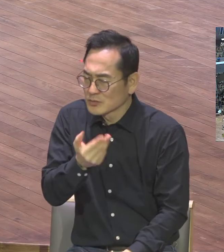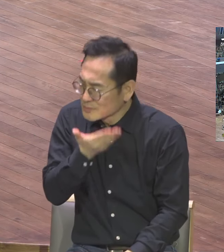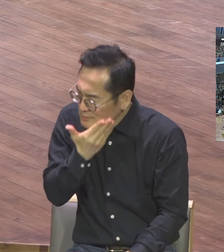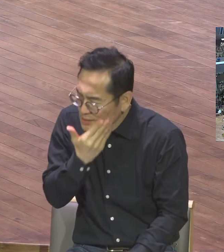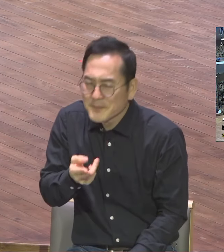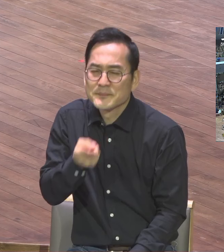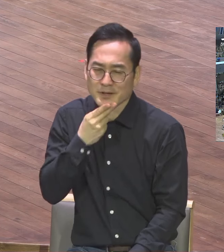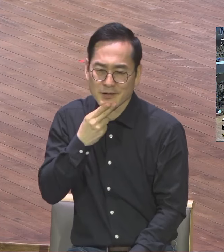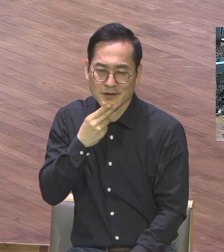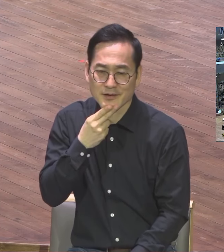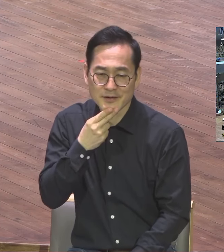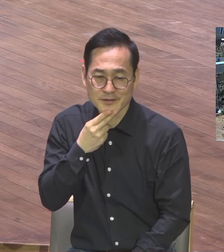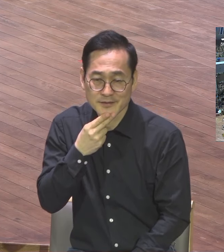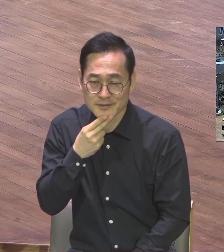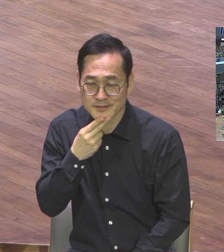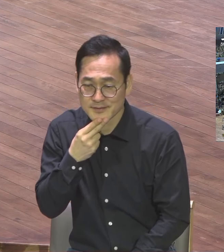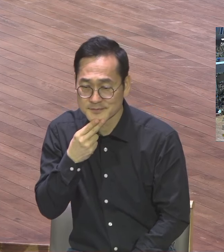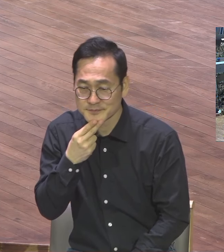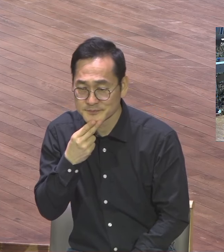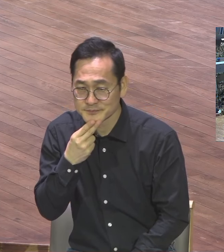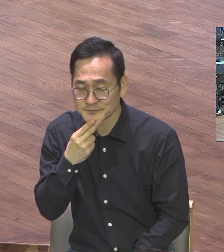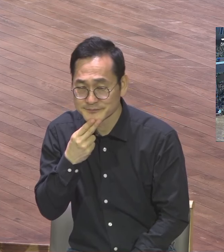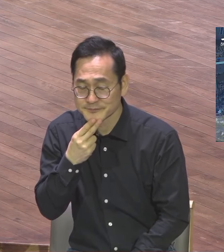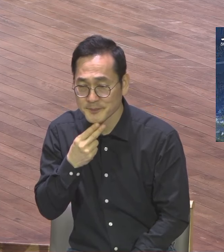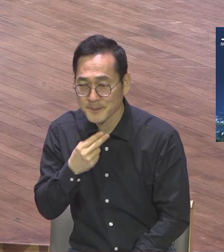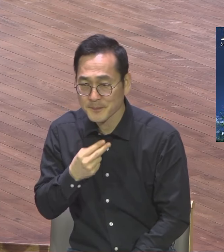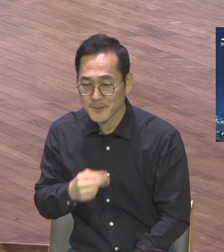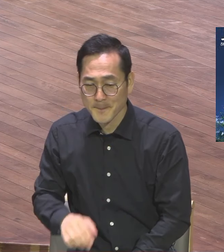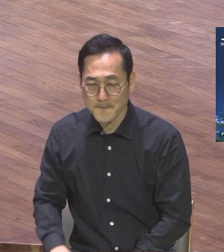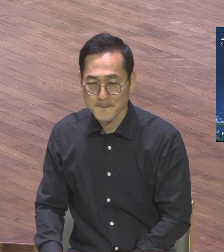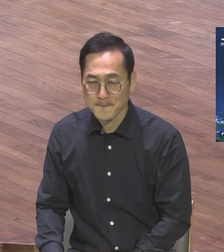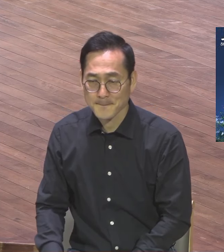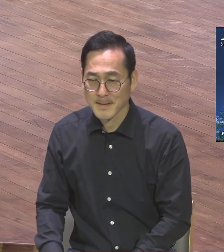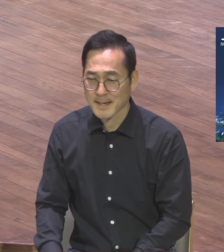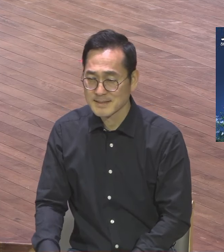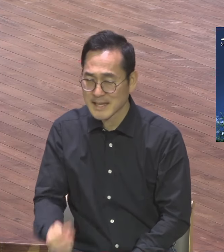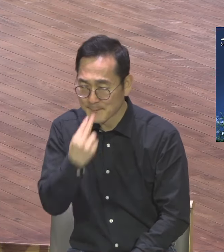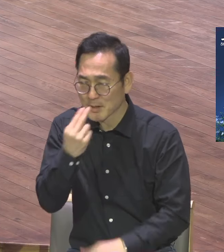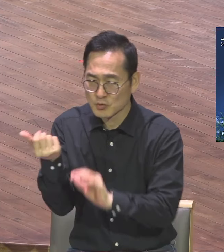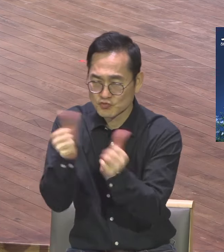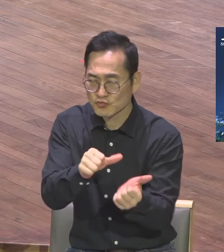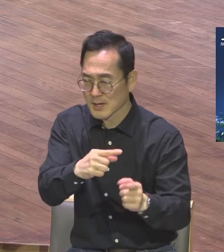것으로 여기지 아니하노라. 생명적 헌신,